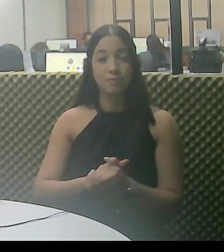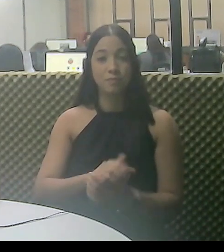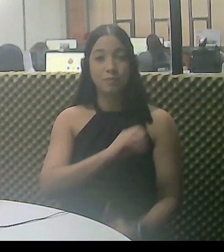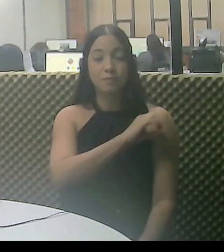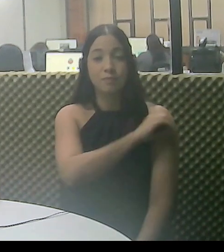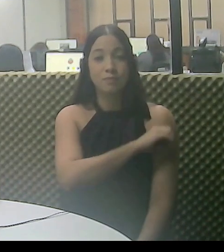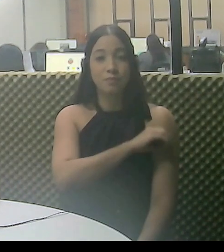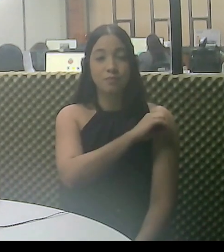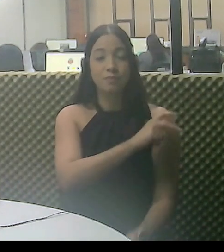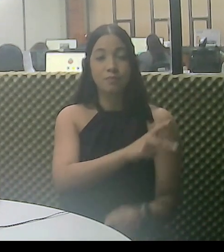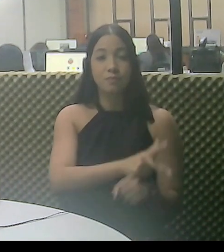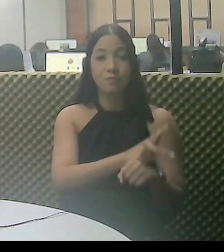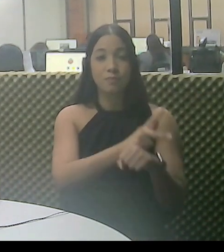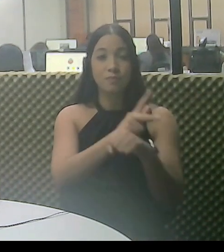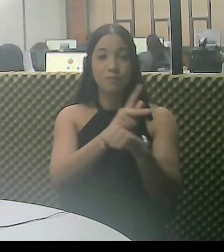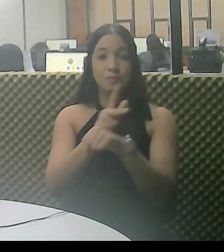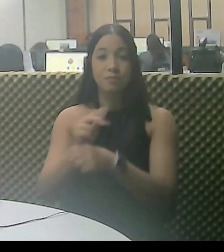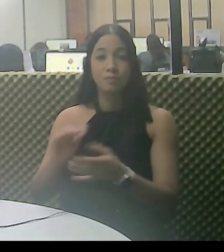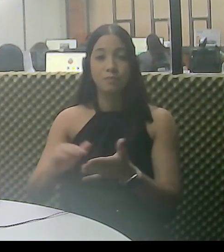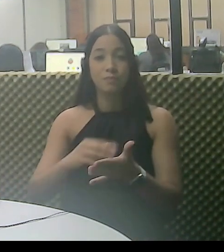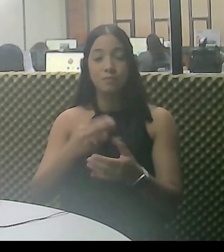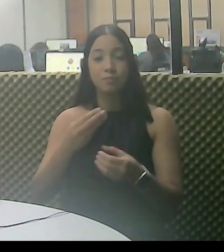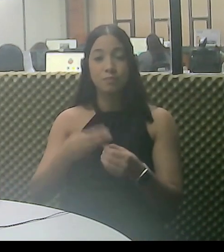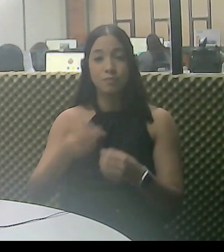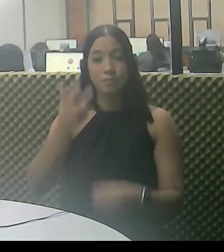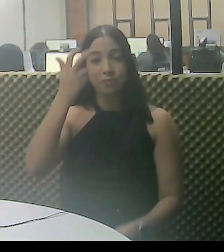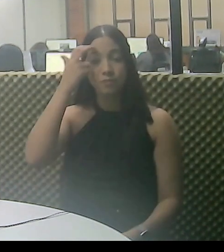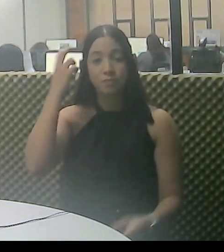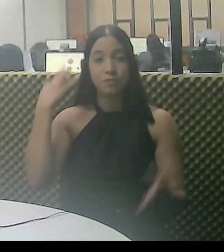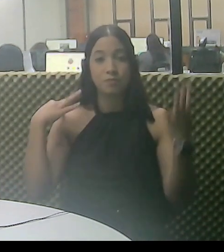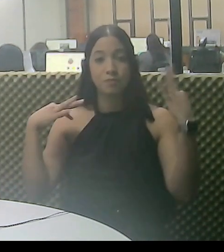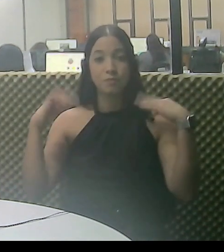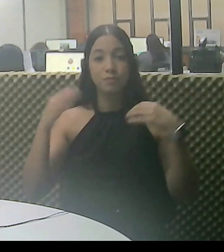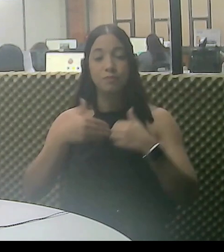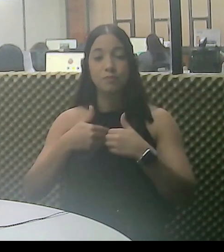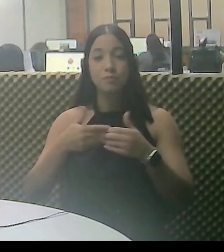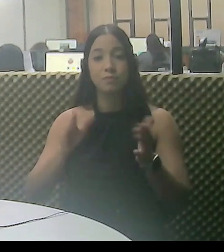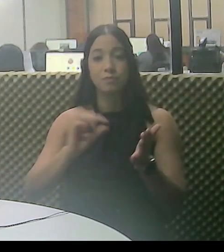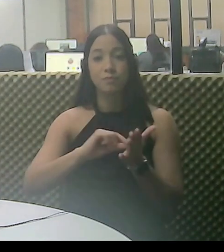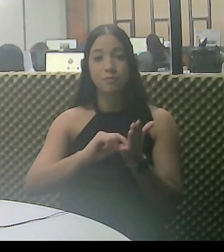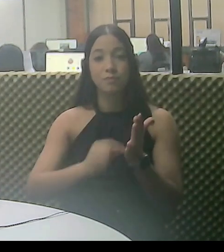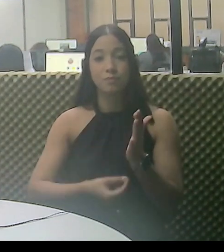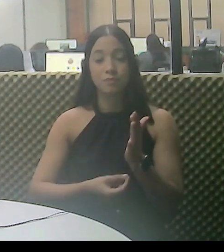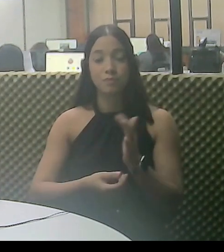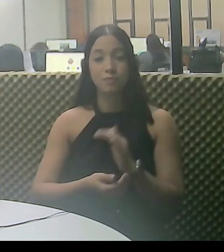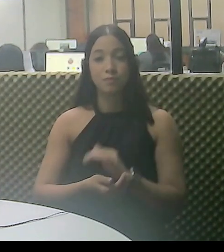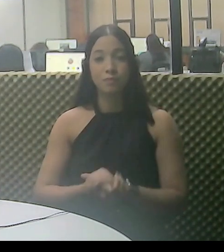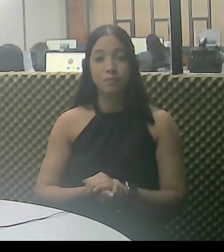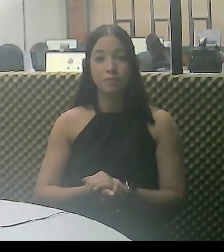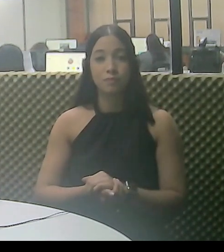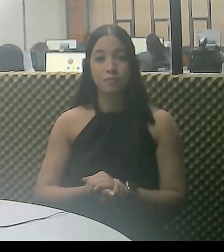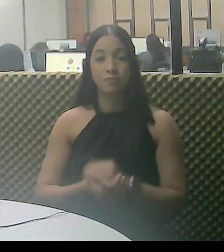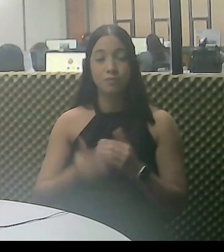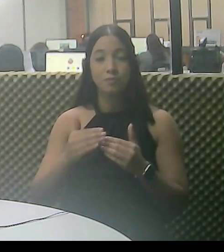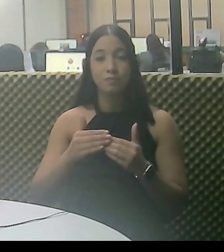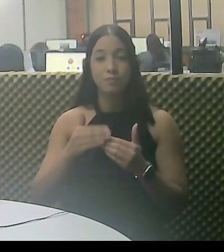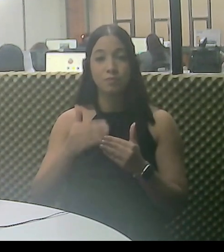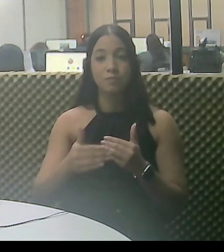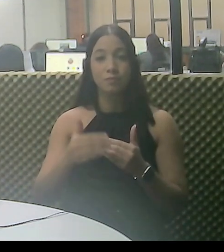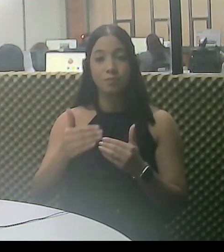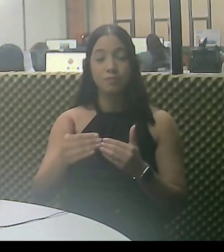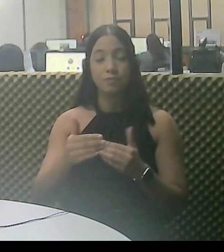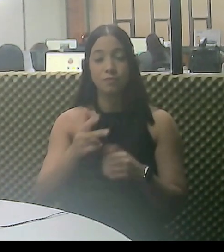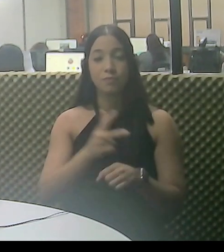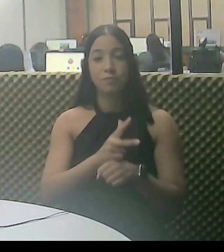Oficinas de produção audiovisual da Secretaria Municipal de Cultura e Turismo estão com inscrições abertas. Dando sequência ao programa